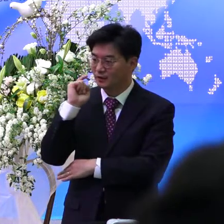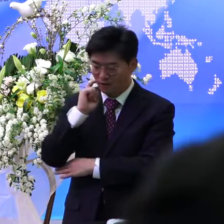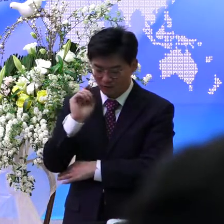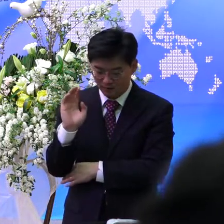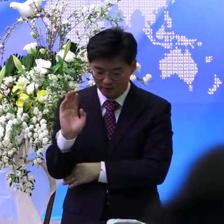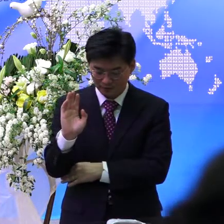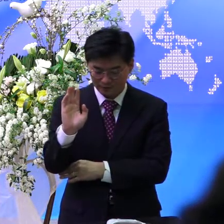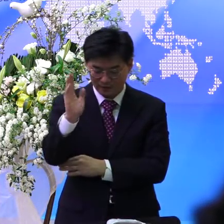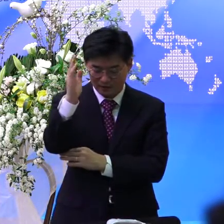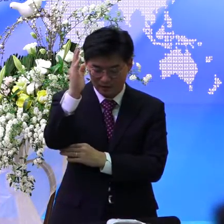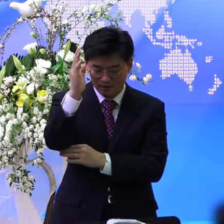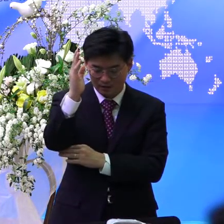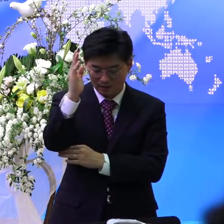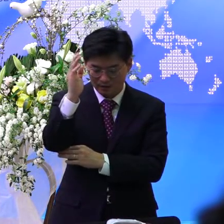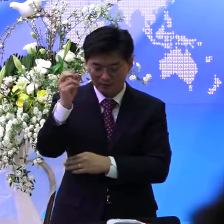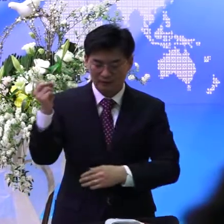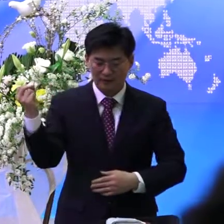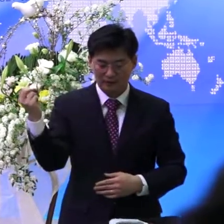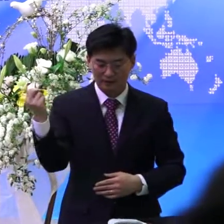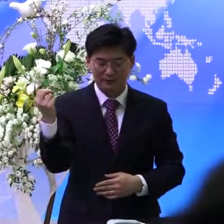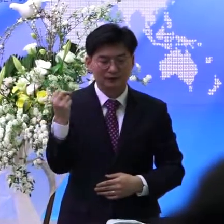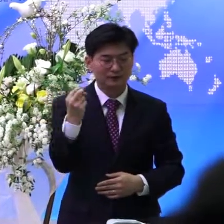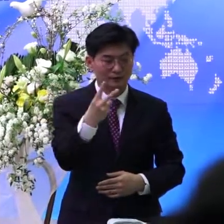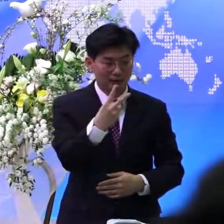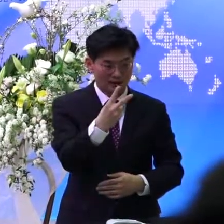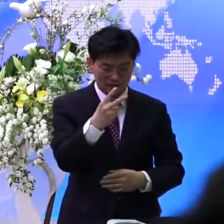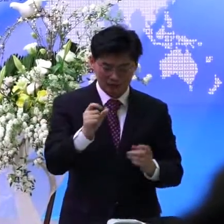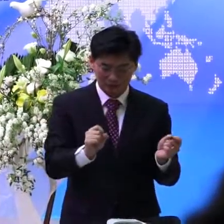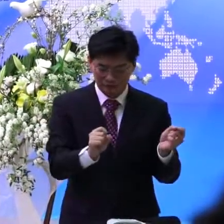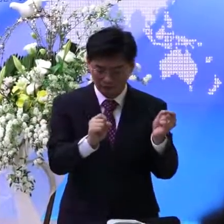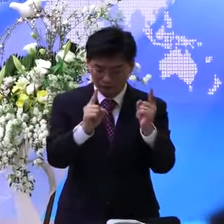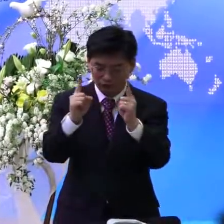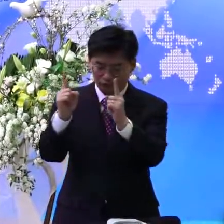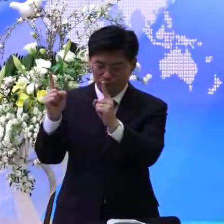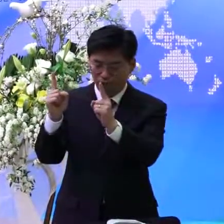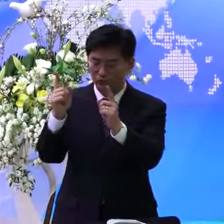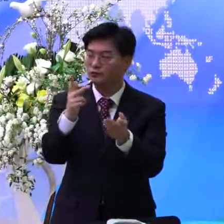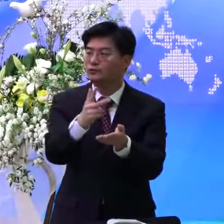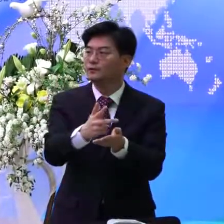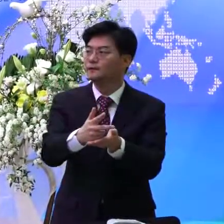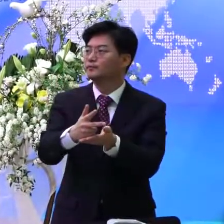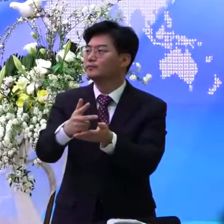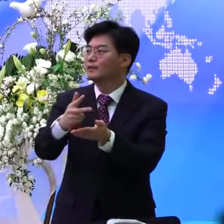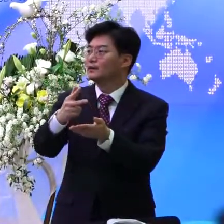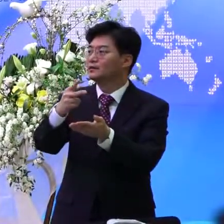주님께 영광 다시 사신 주